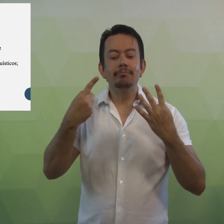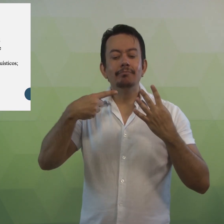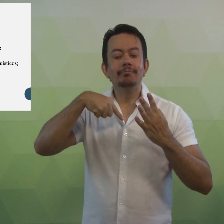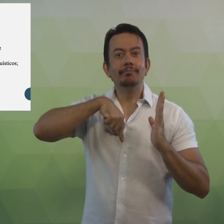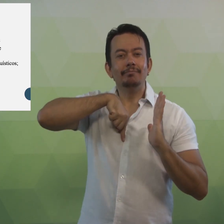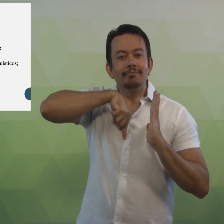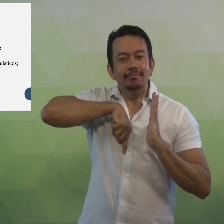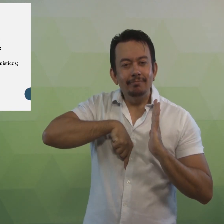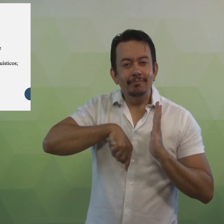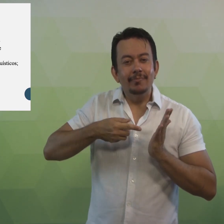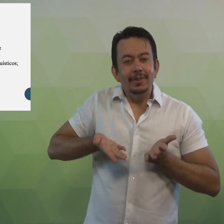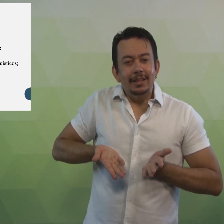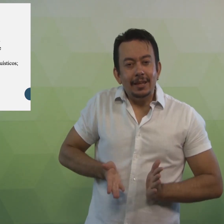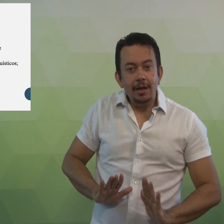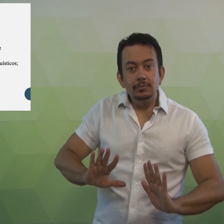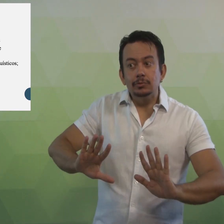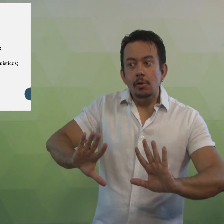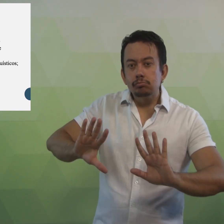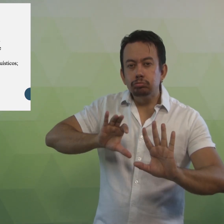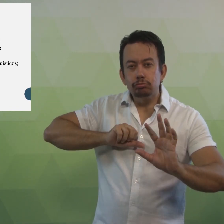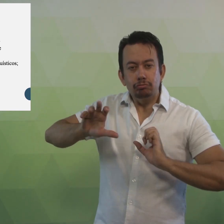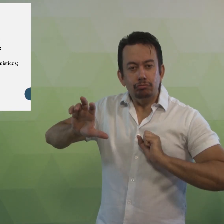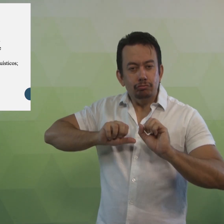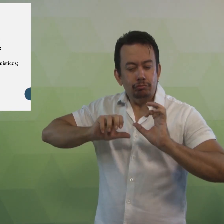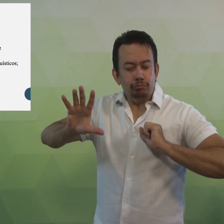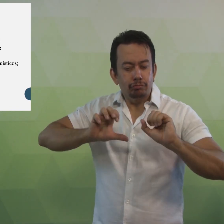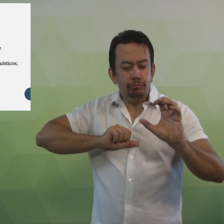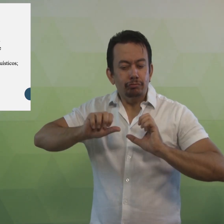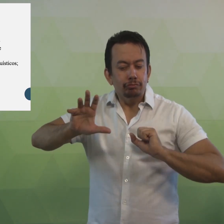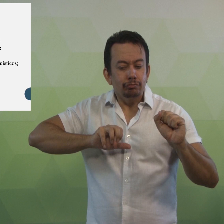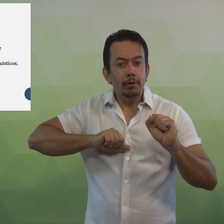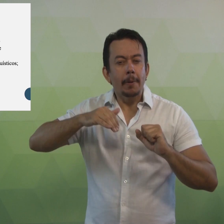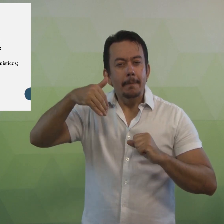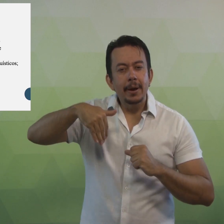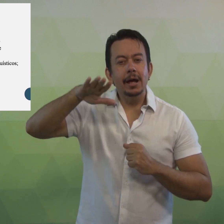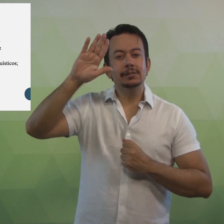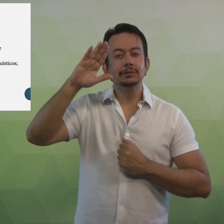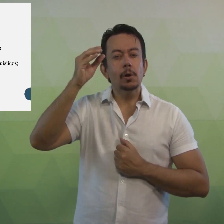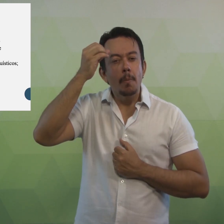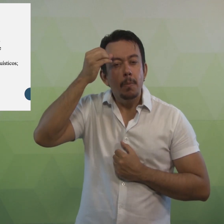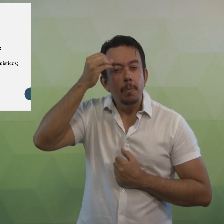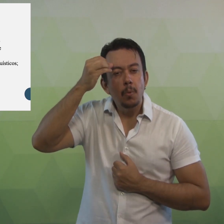Quarta, são os fatores inatos, maturacionais e